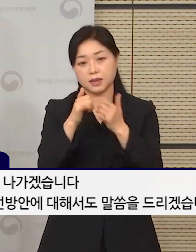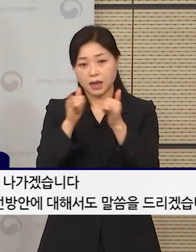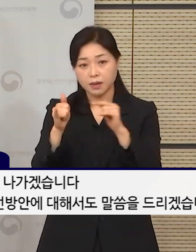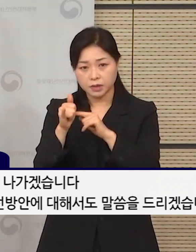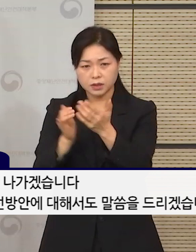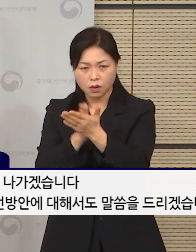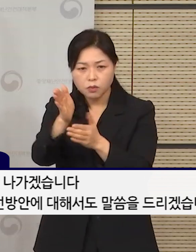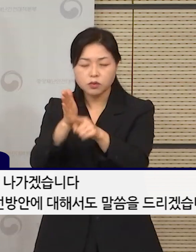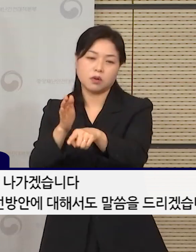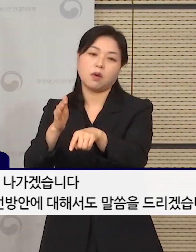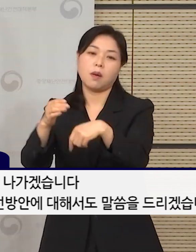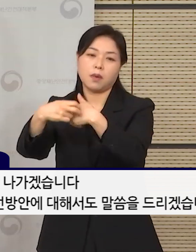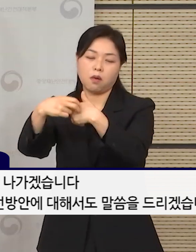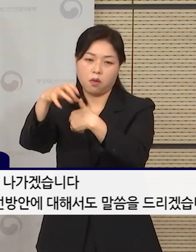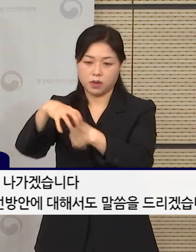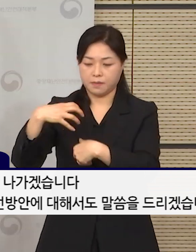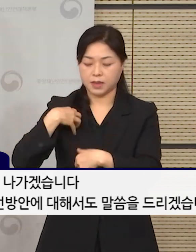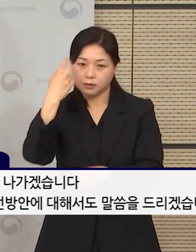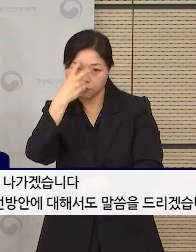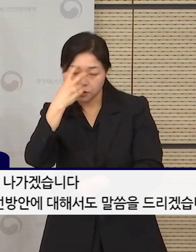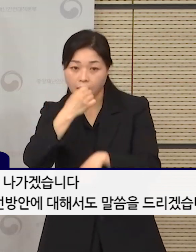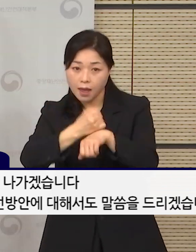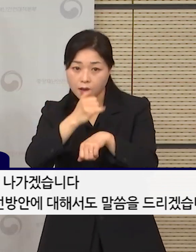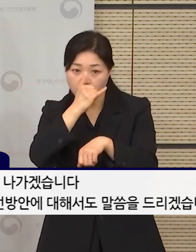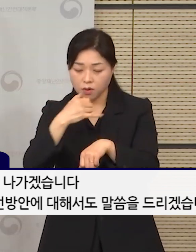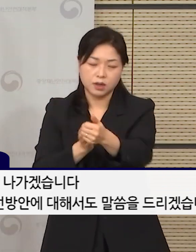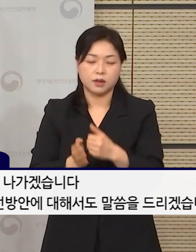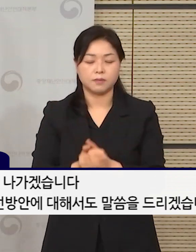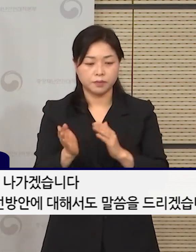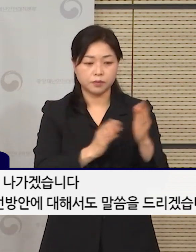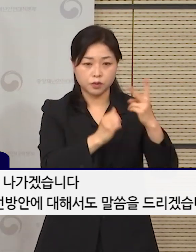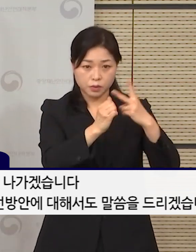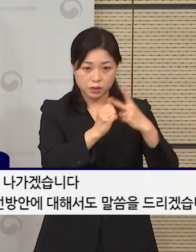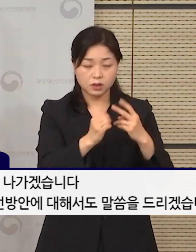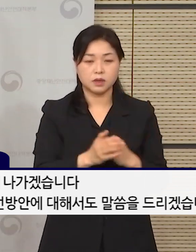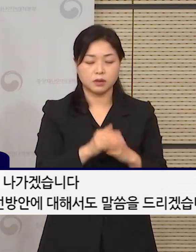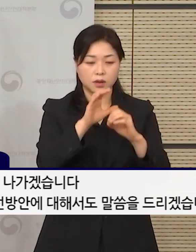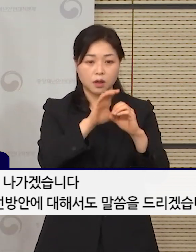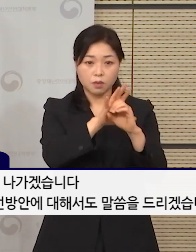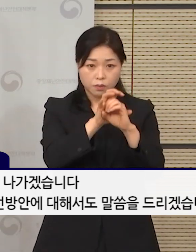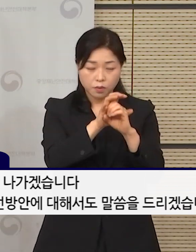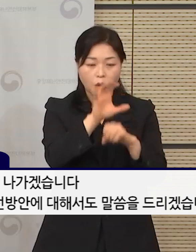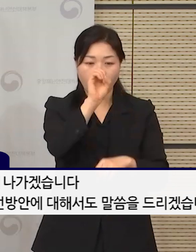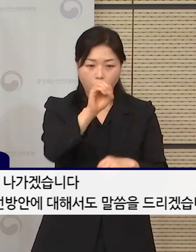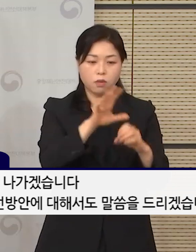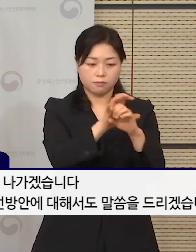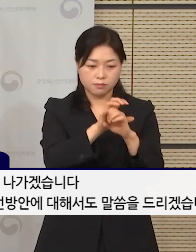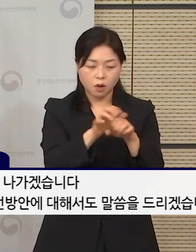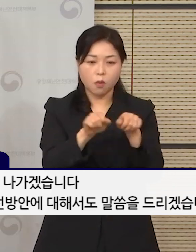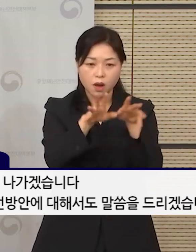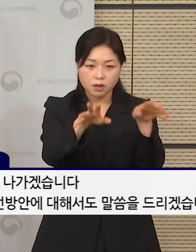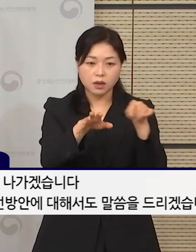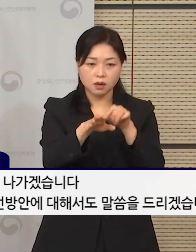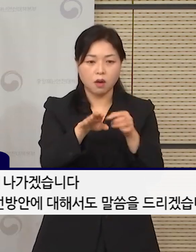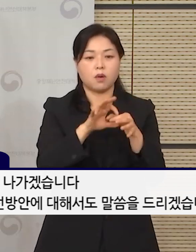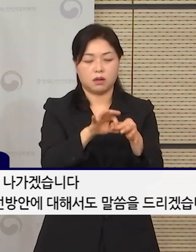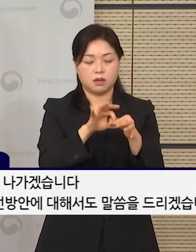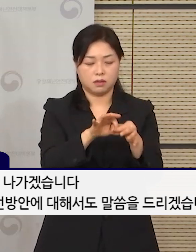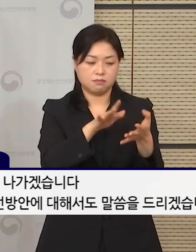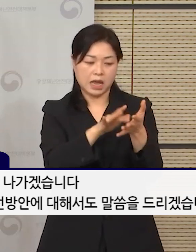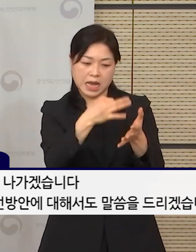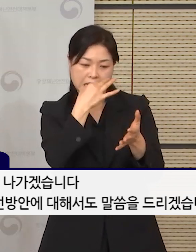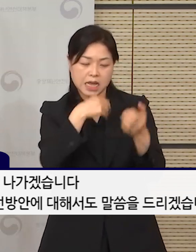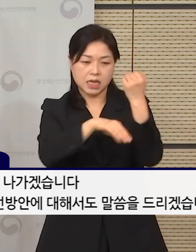되고 계속 역할을 확대해 나가겠습니다. 오미크론 확산에 대비해 먹는 치료제 투약 기준 개선 방안에